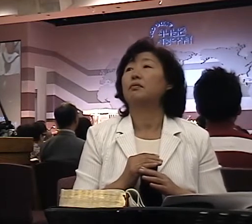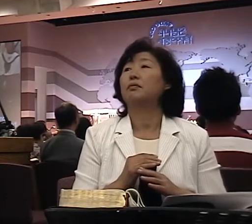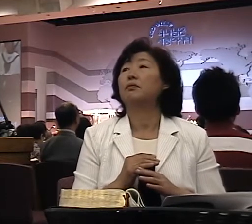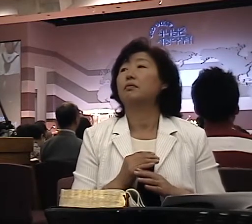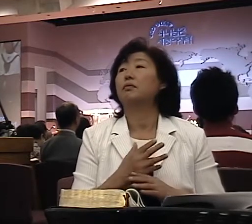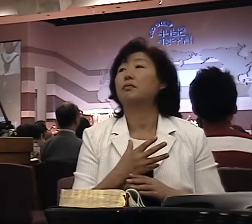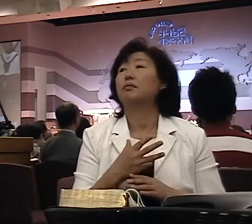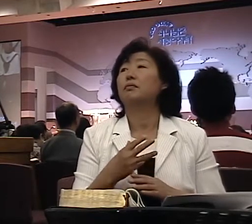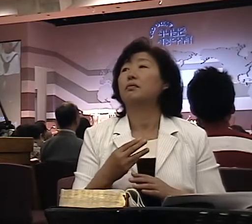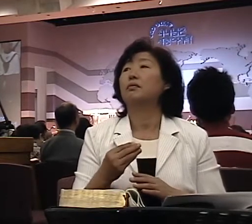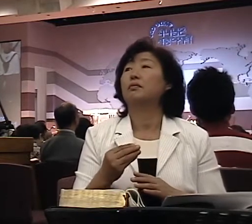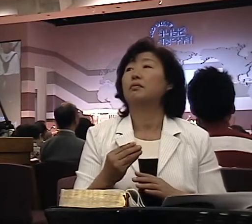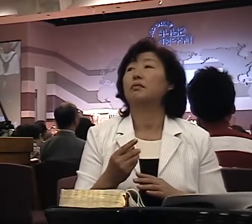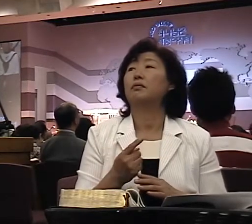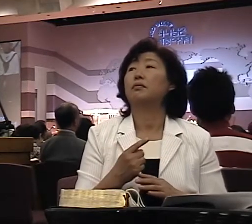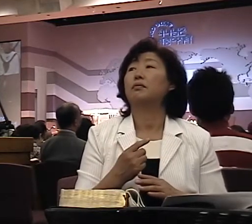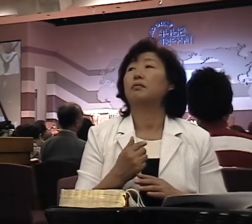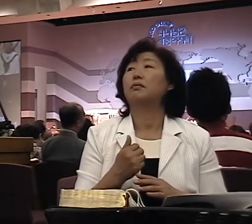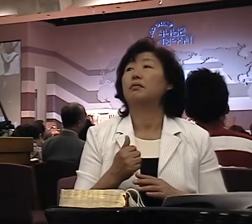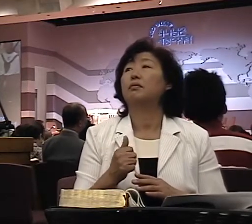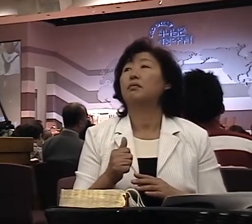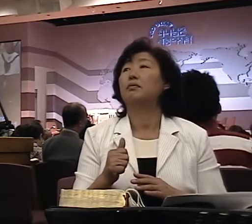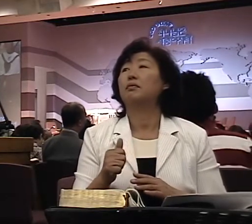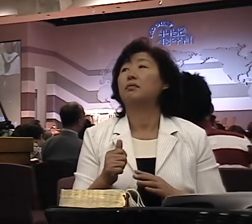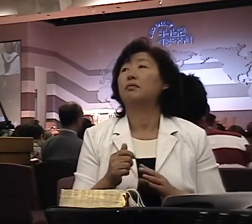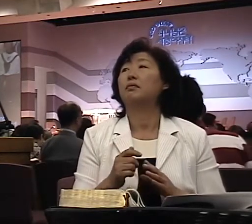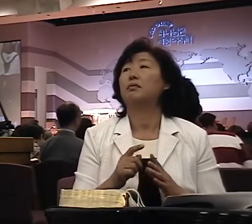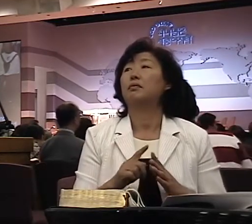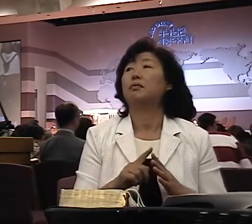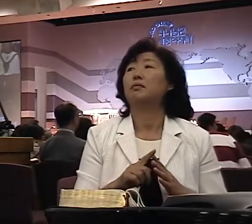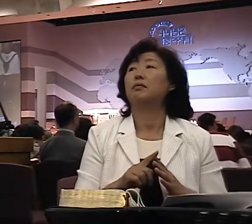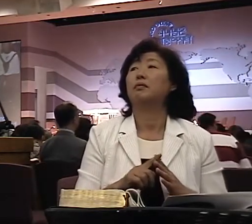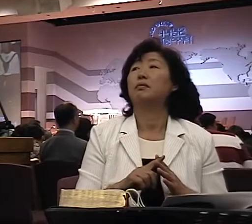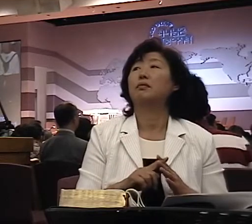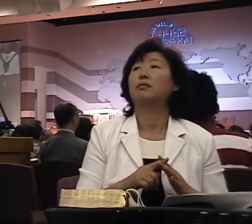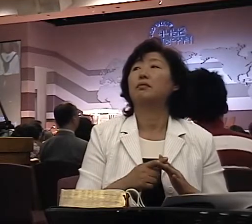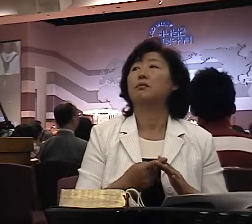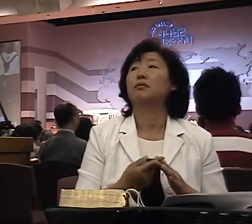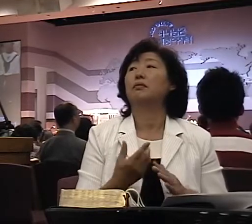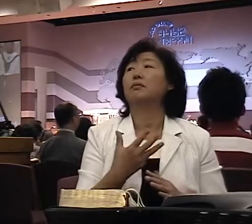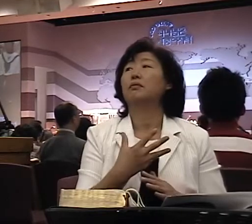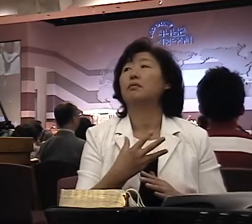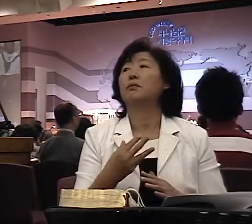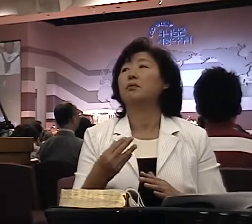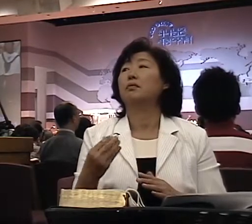Alpha and Omega, the beginning and the